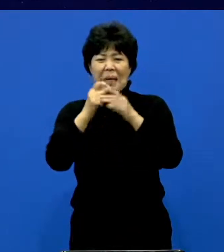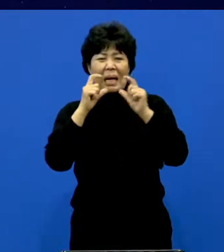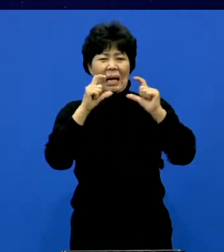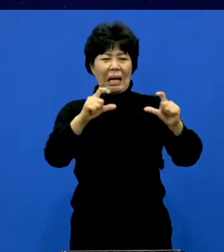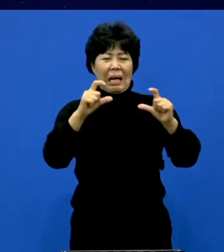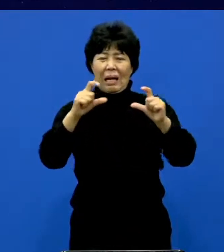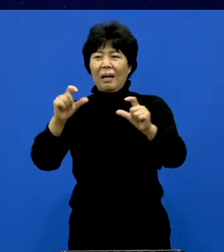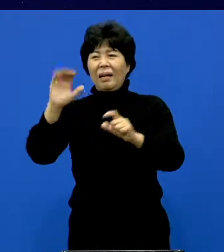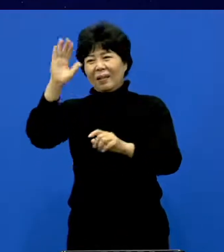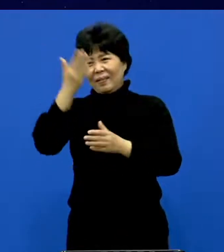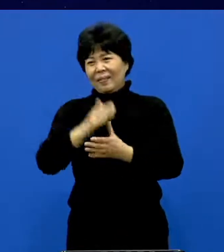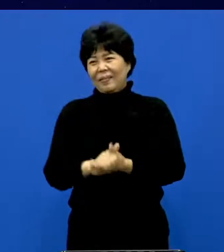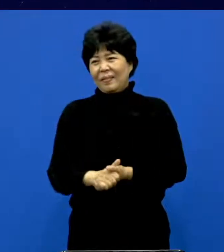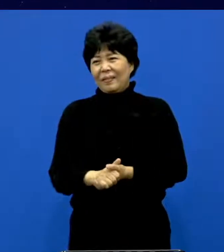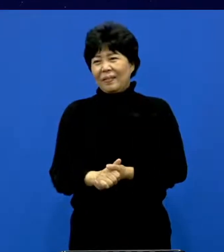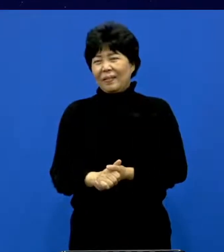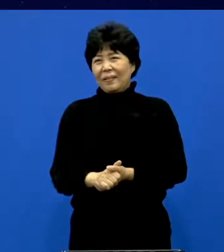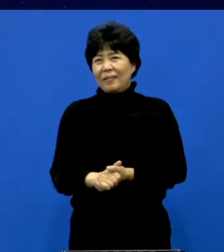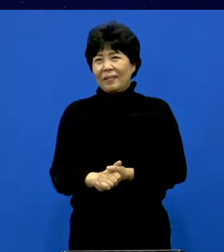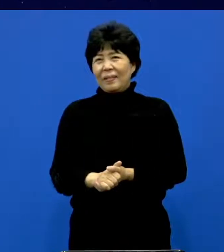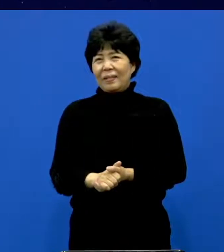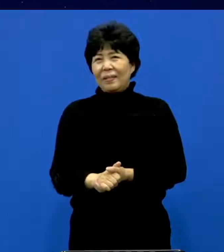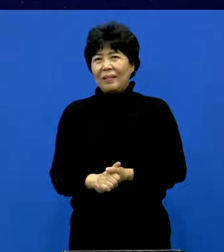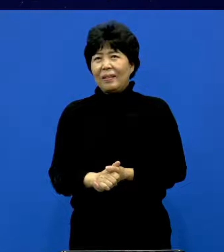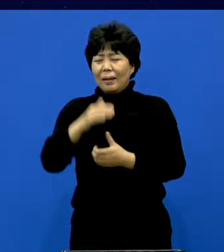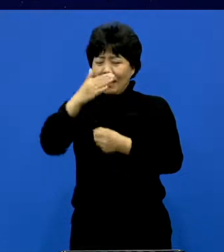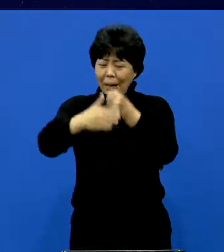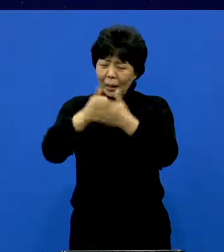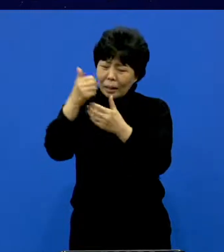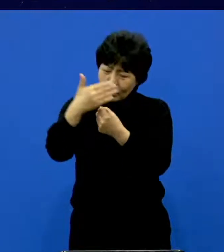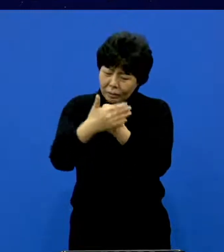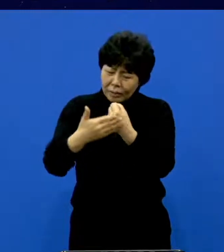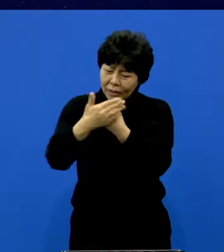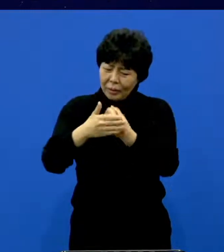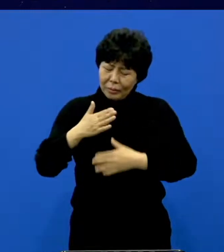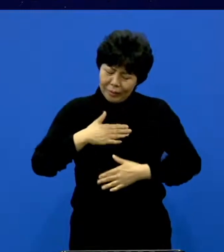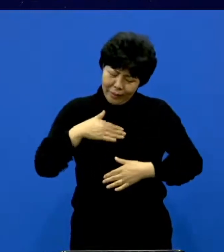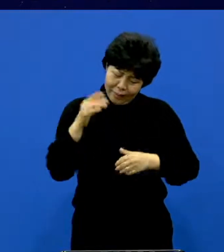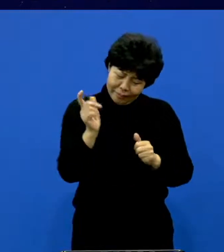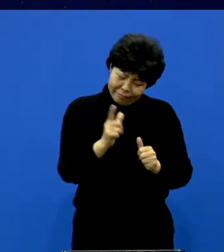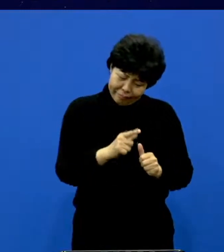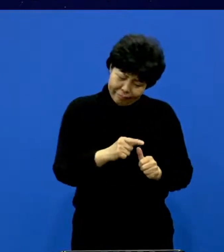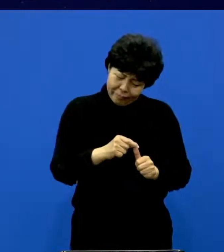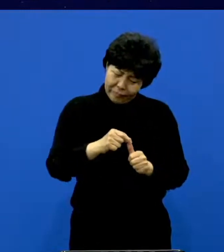은혜가 금방 떨어져요. 하나님의 은혜로 자기가 구원받았다는 사실을 금방 잊어버려요.